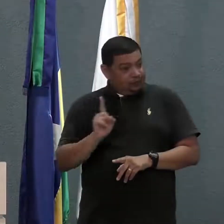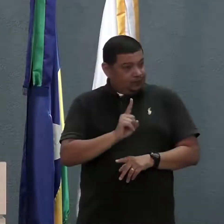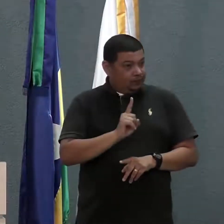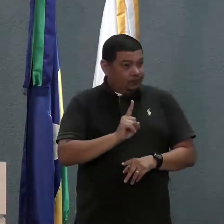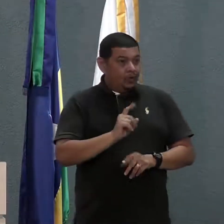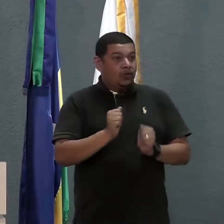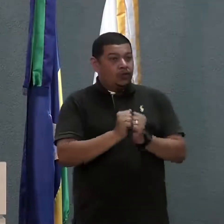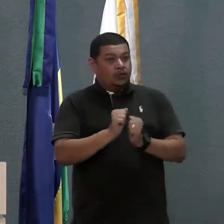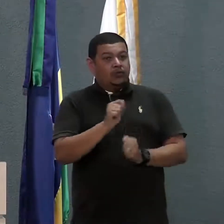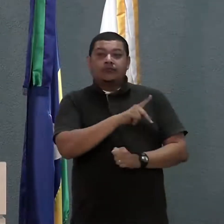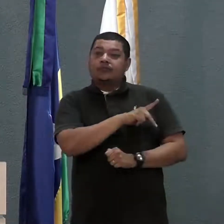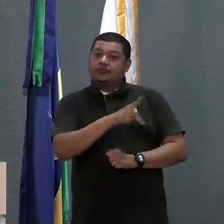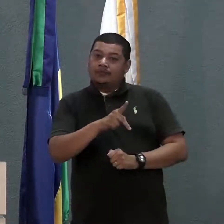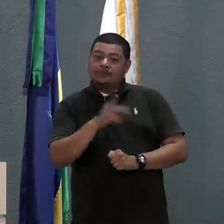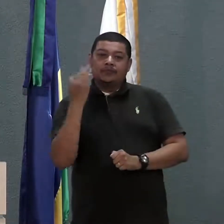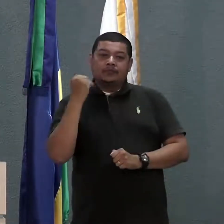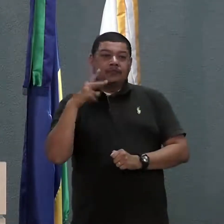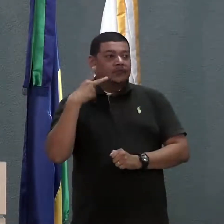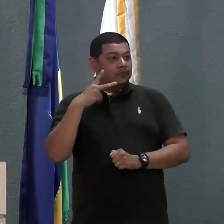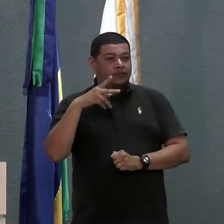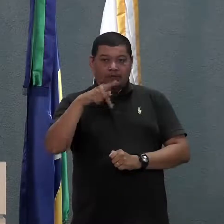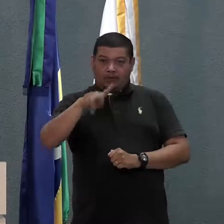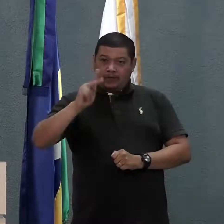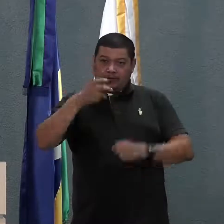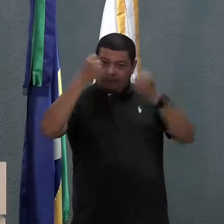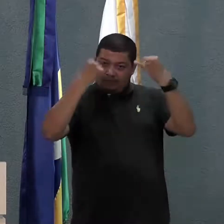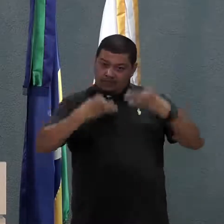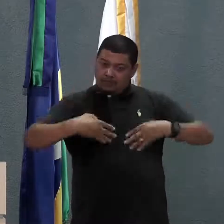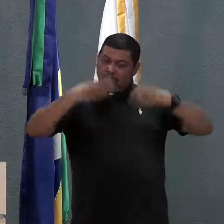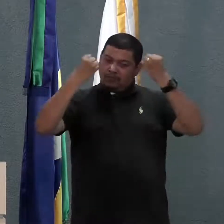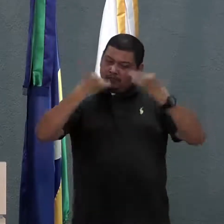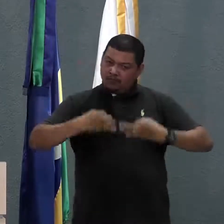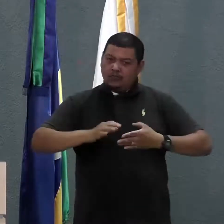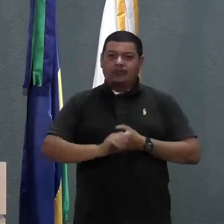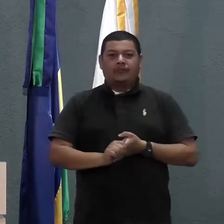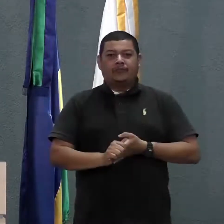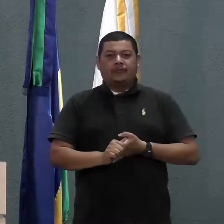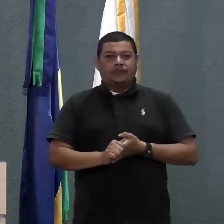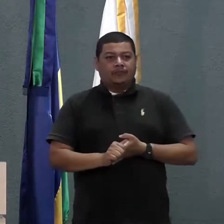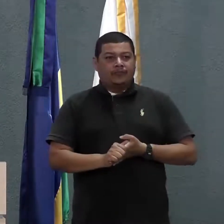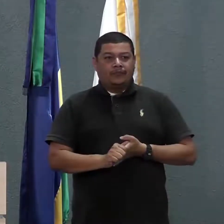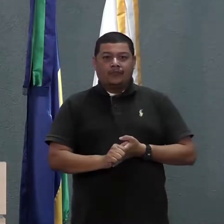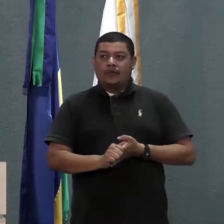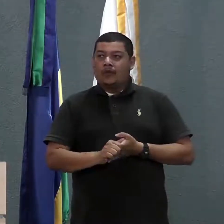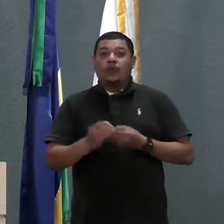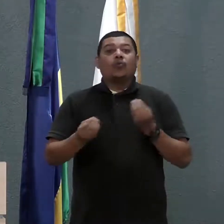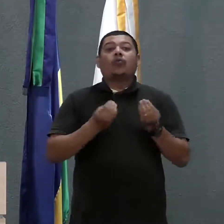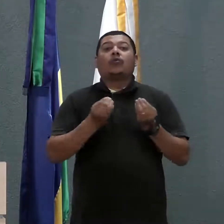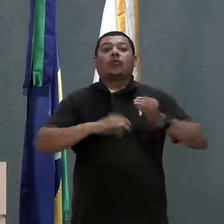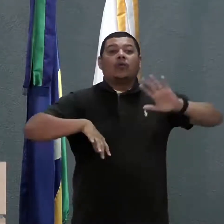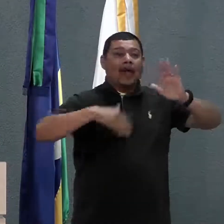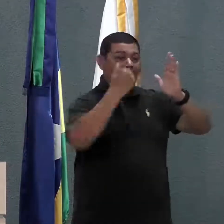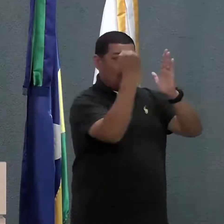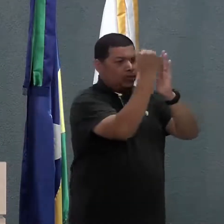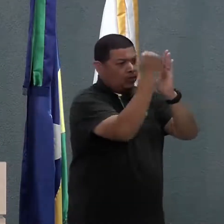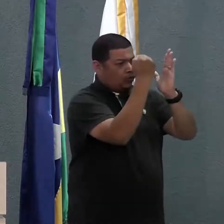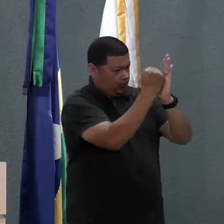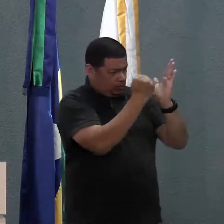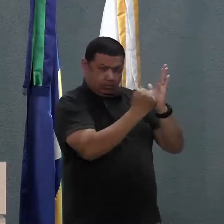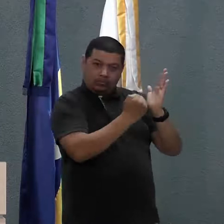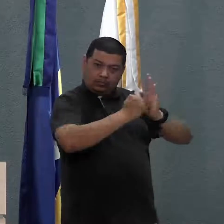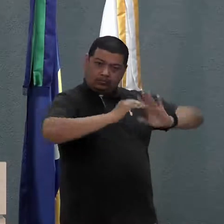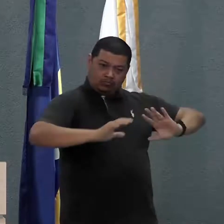nosso presidente, acompanhado do vereador Paulo, explicando a situação pandêmica, o que isso afetou no cronograma da obra, e essa